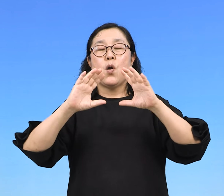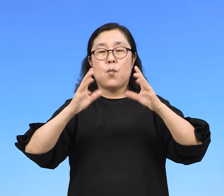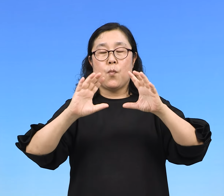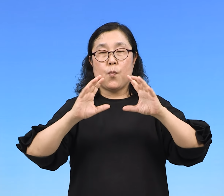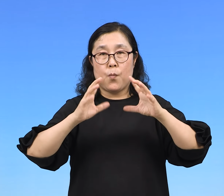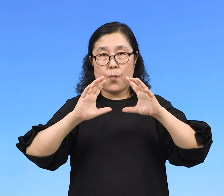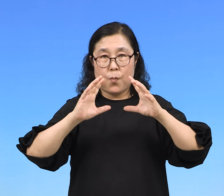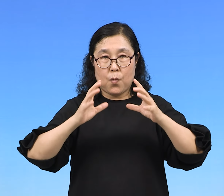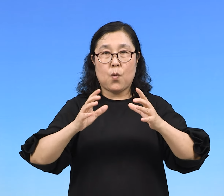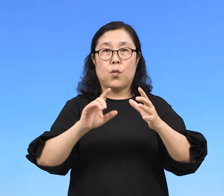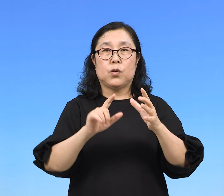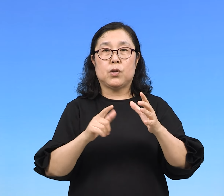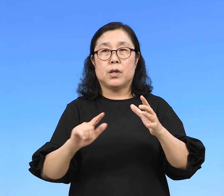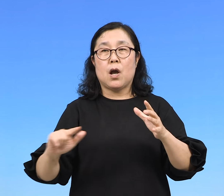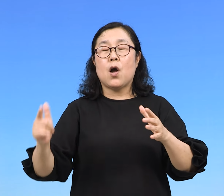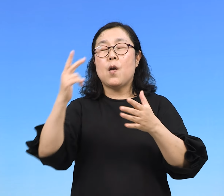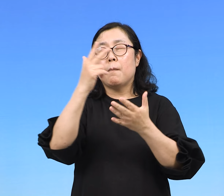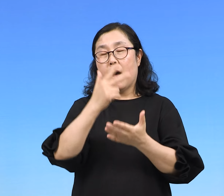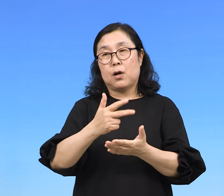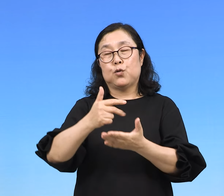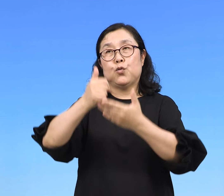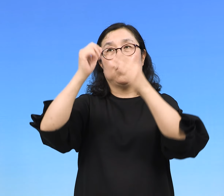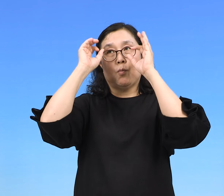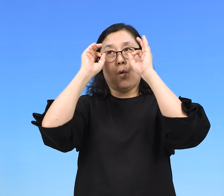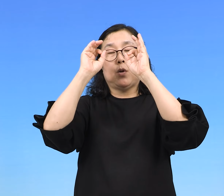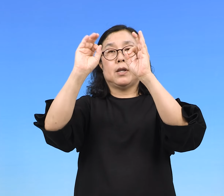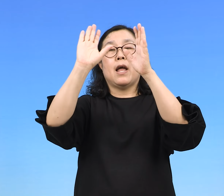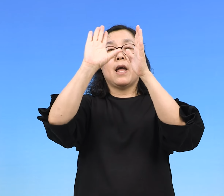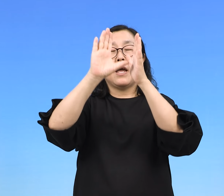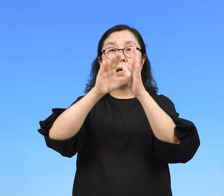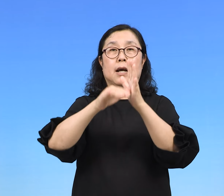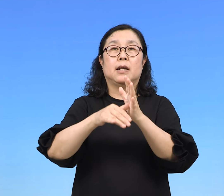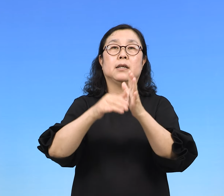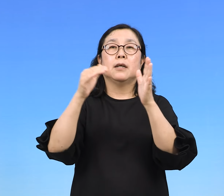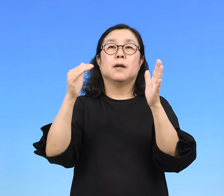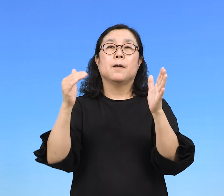모든 열방 주 볼 때까지.